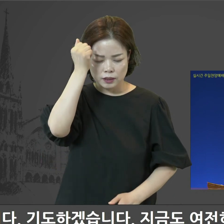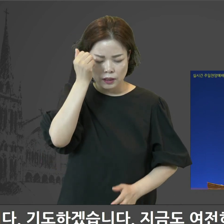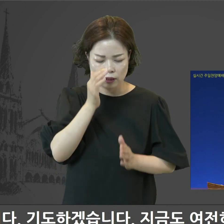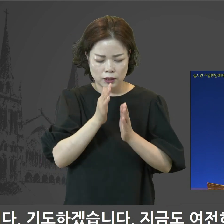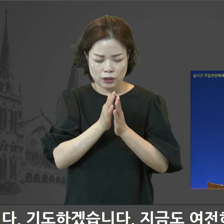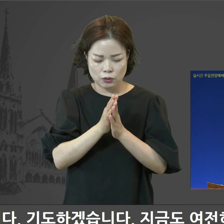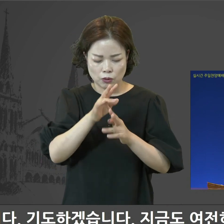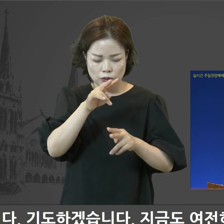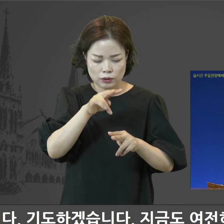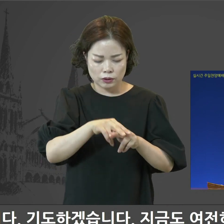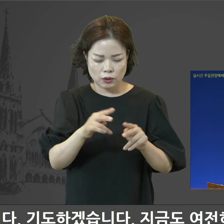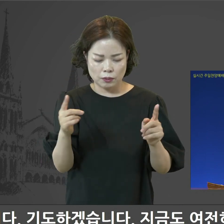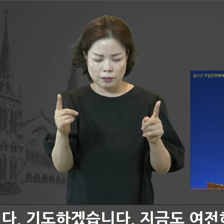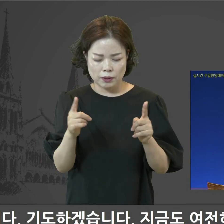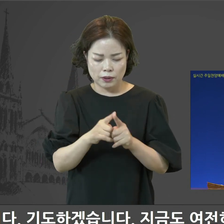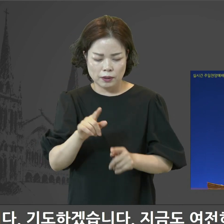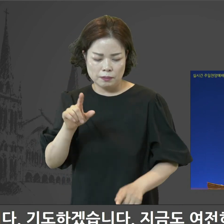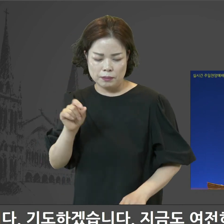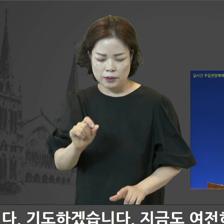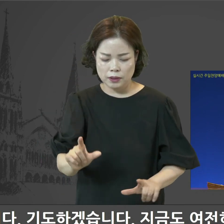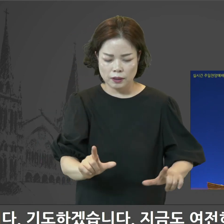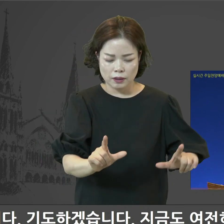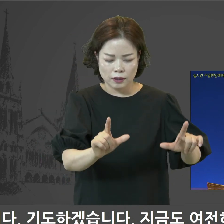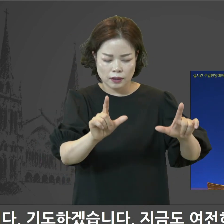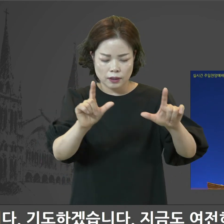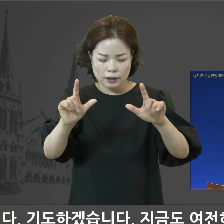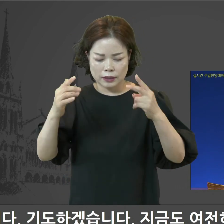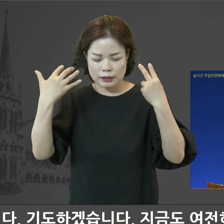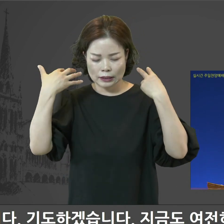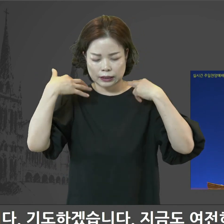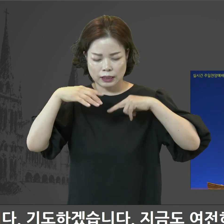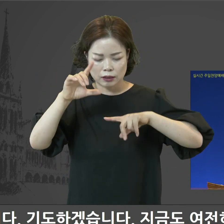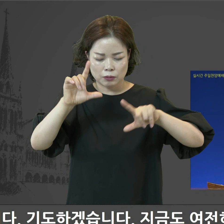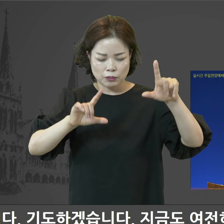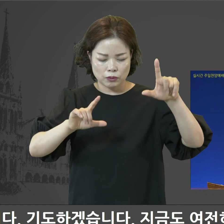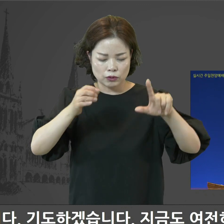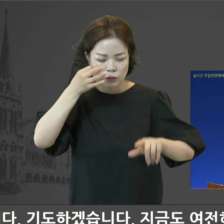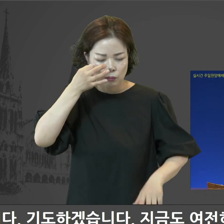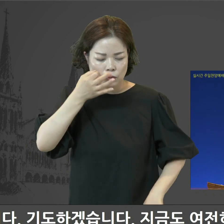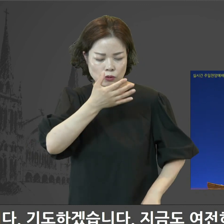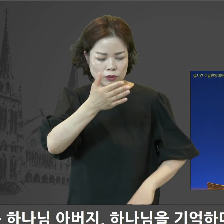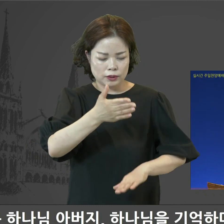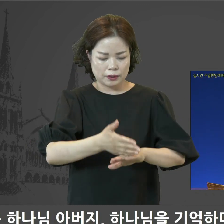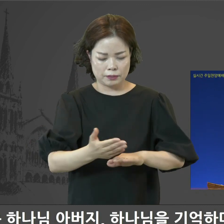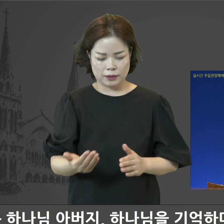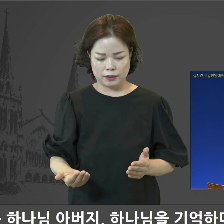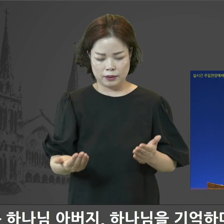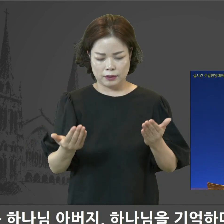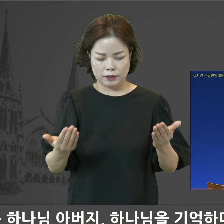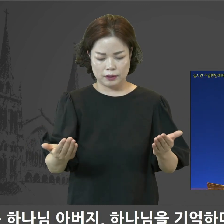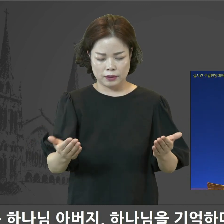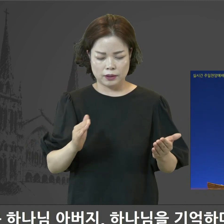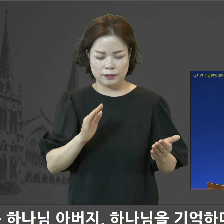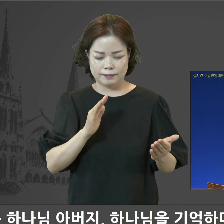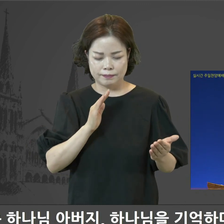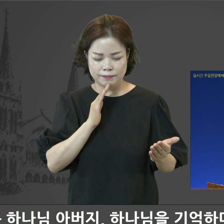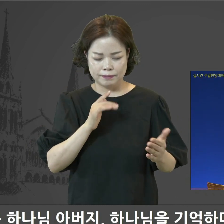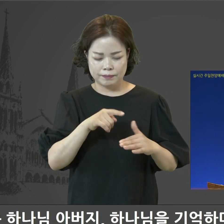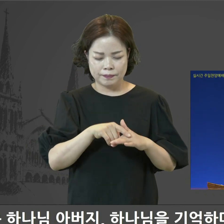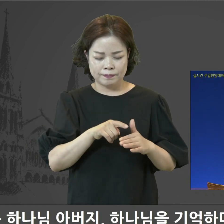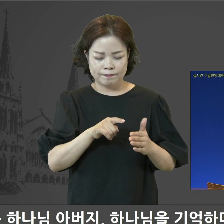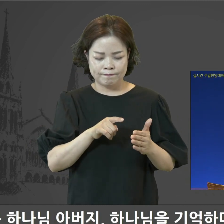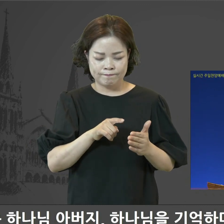기도의 자리에서 만나 민첩하게 살아갔던 다니엘의 모습 보여주시니 감사합니다. 참으로